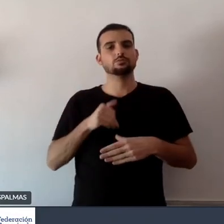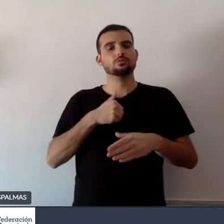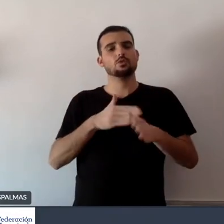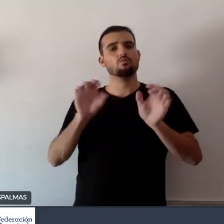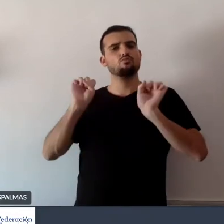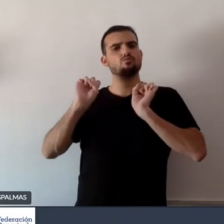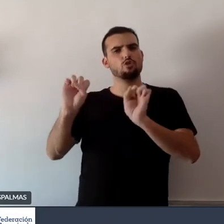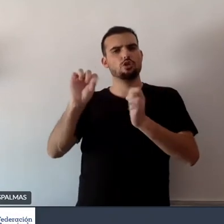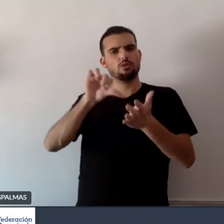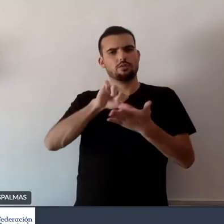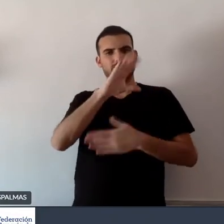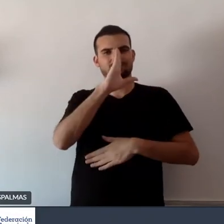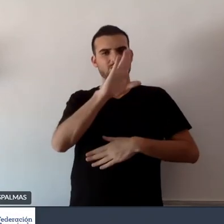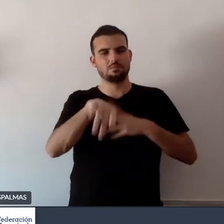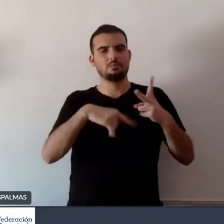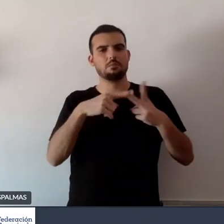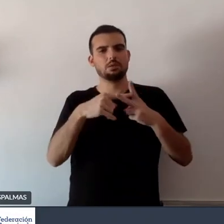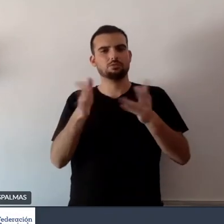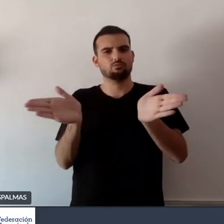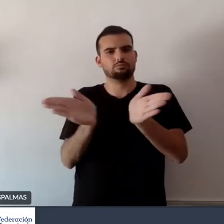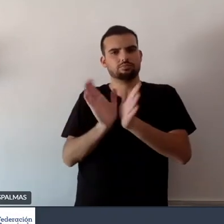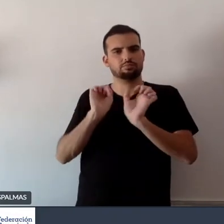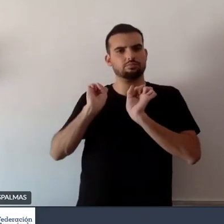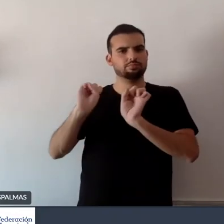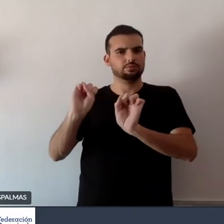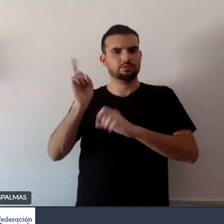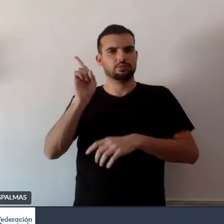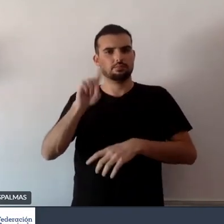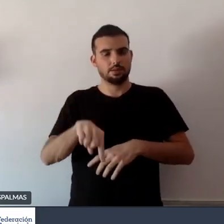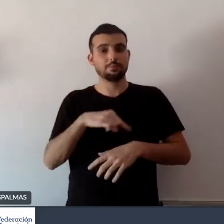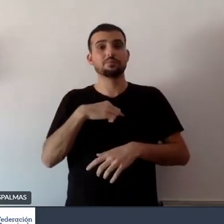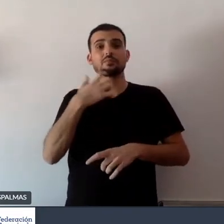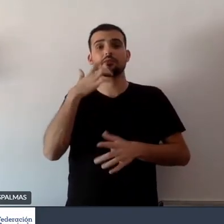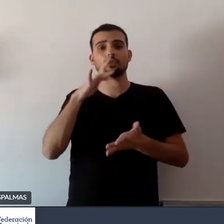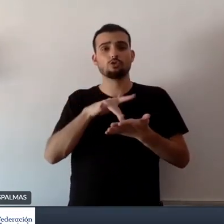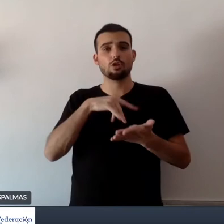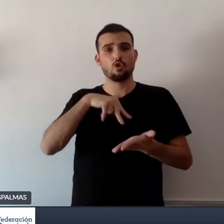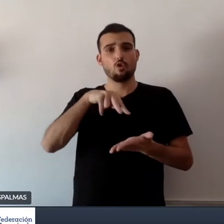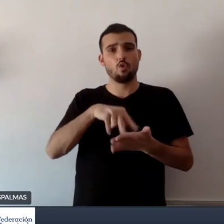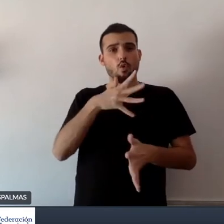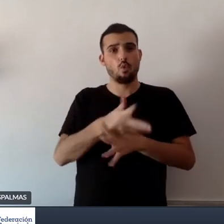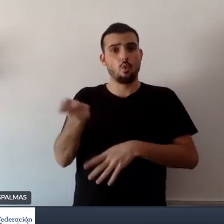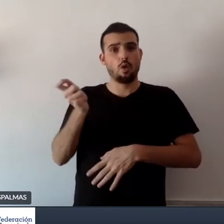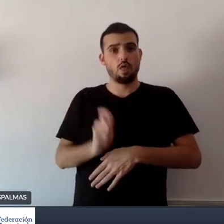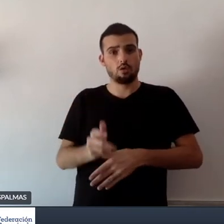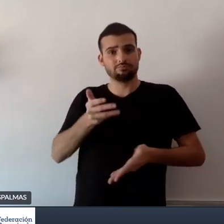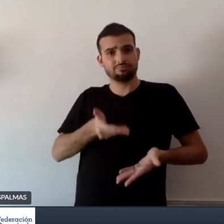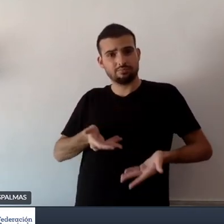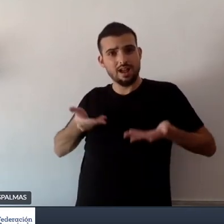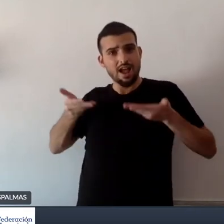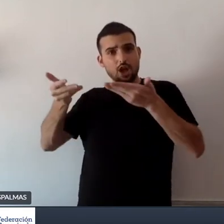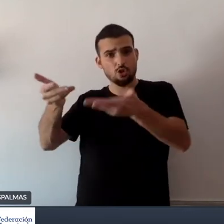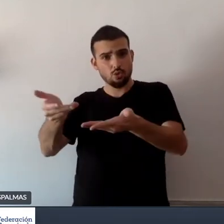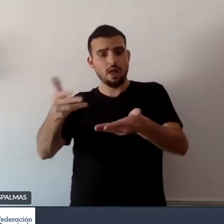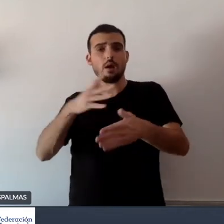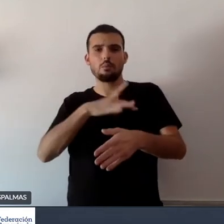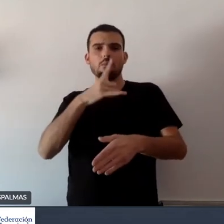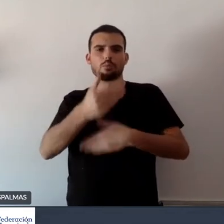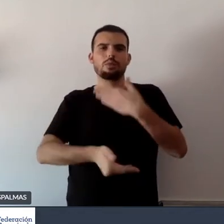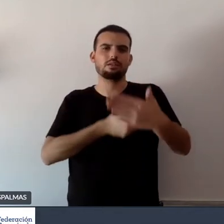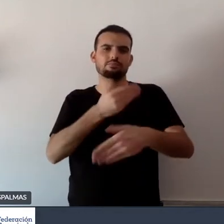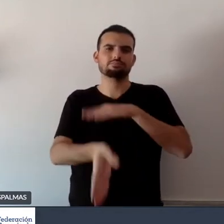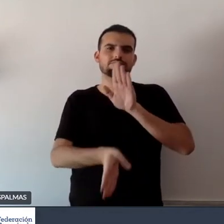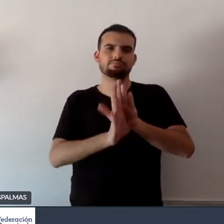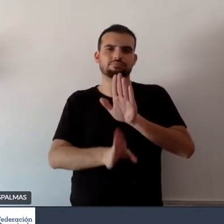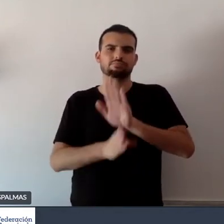central y bloqueo directo para tirador. En el caso de que este jugador hubiera ayudado, la posibilidad de la continuación del pivot es una canasta